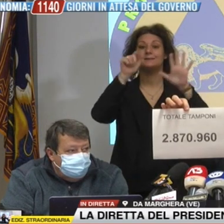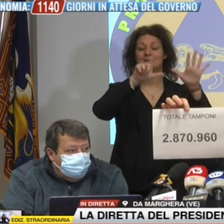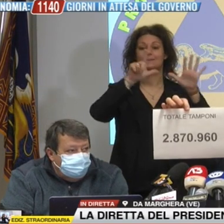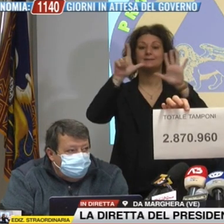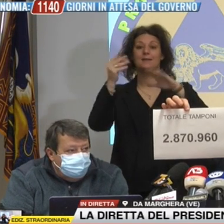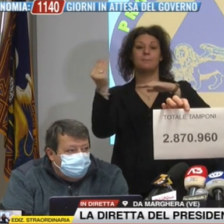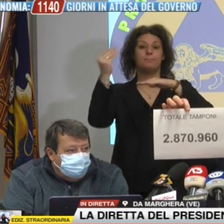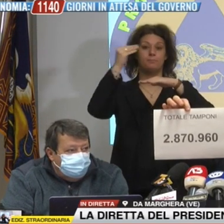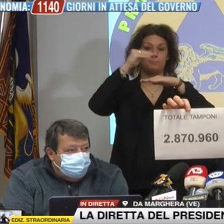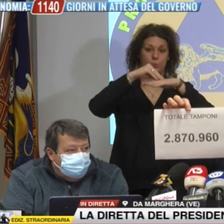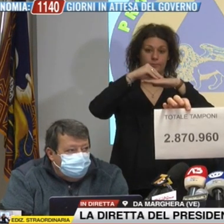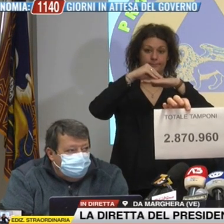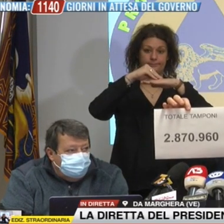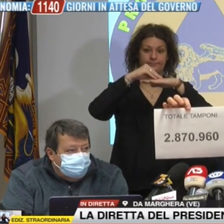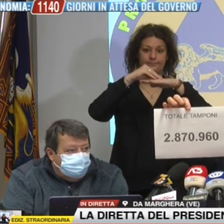35.677.